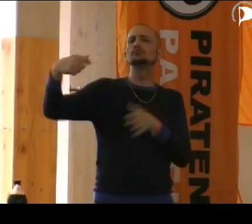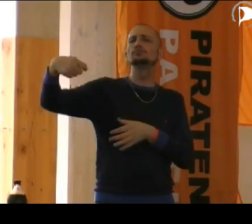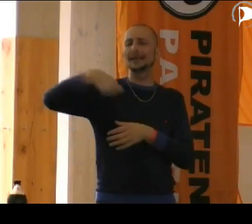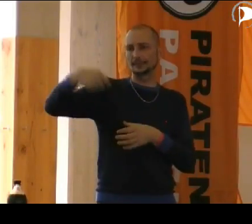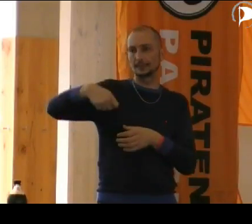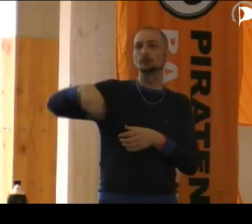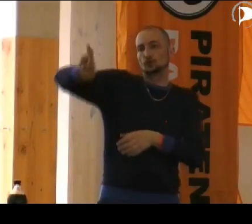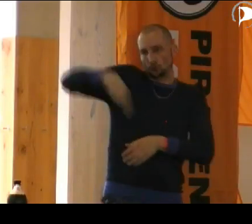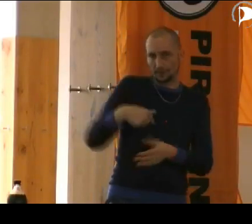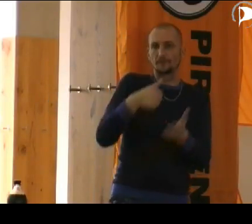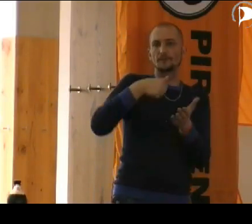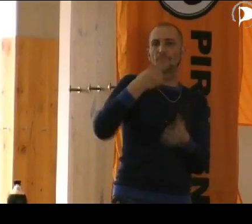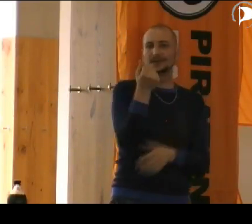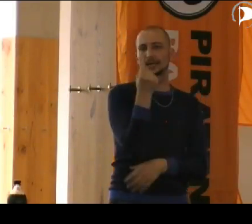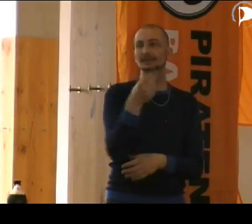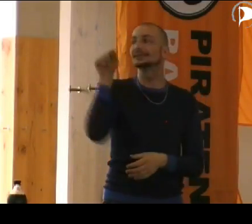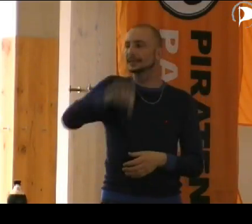von birken und versammlung